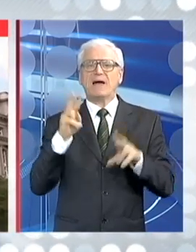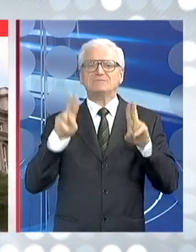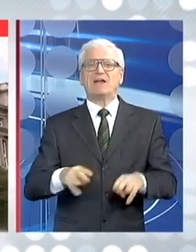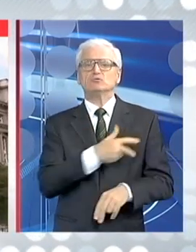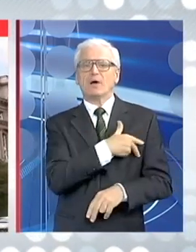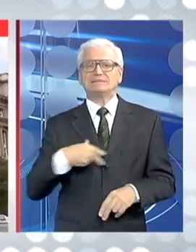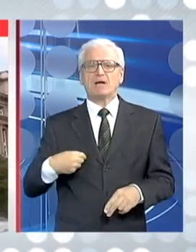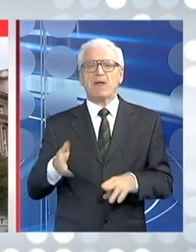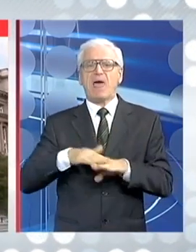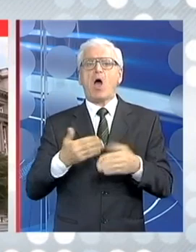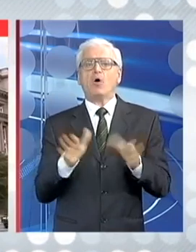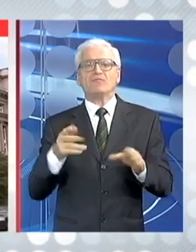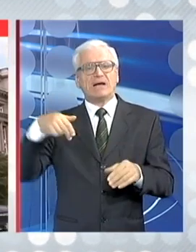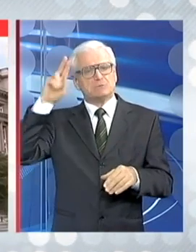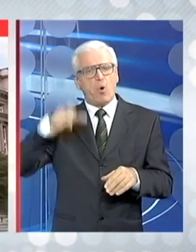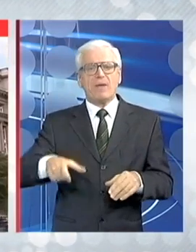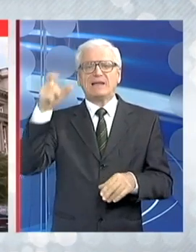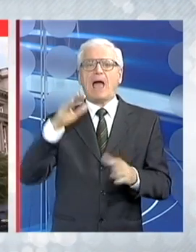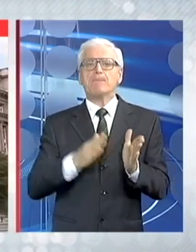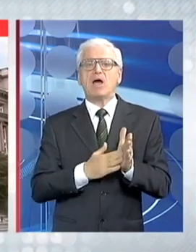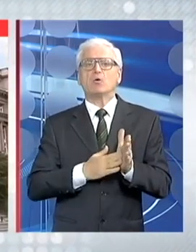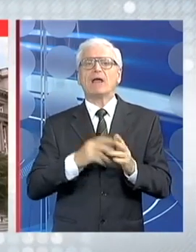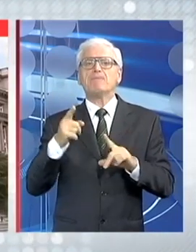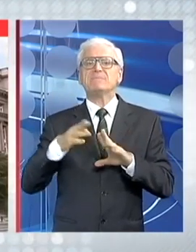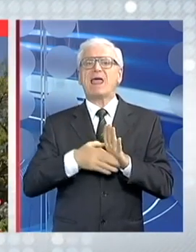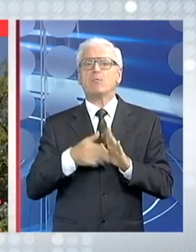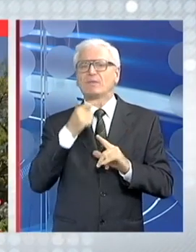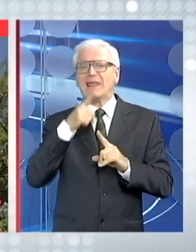zvaničnog Zagreba na otkrivanje spomenika majoru JNA